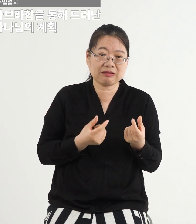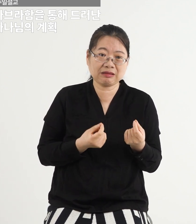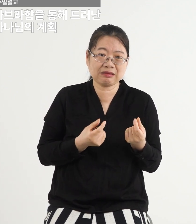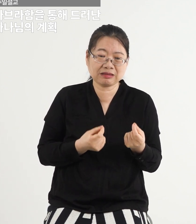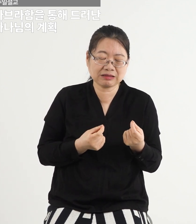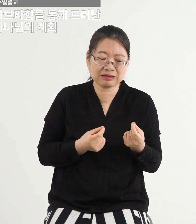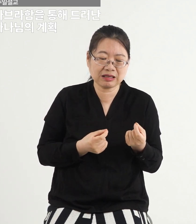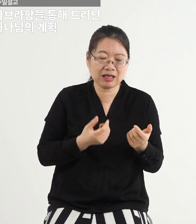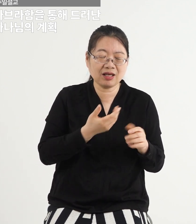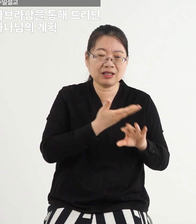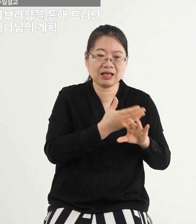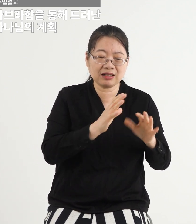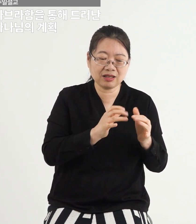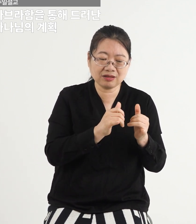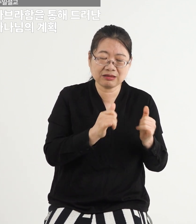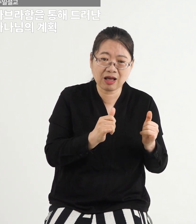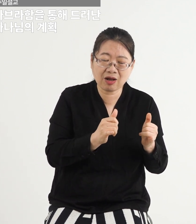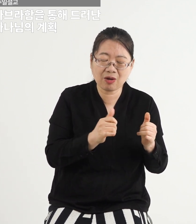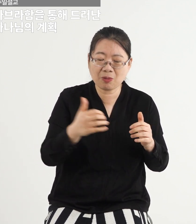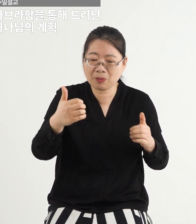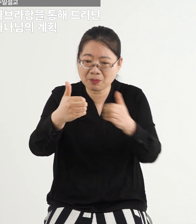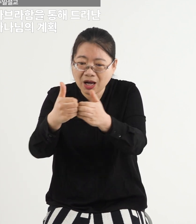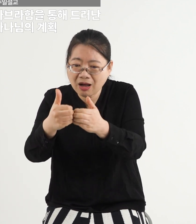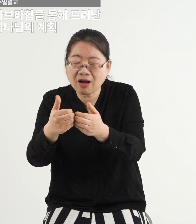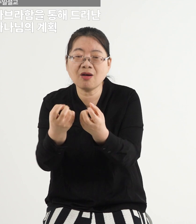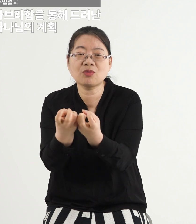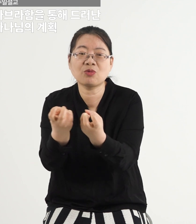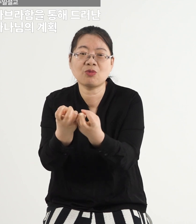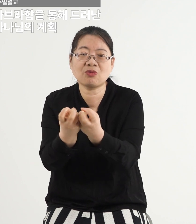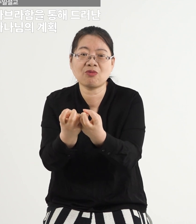조그만 이방인인데 어떻게 싸워요?